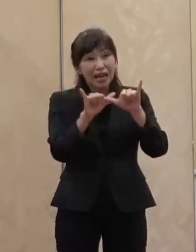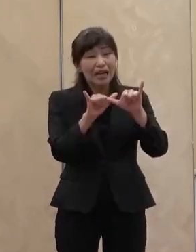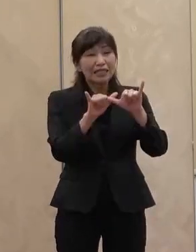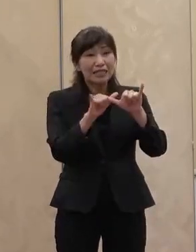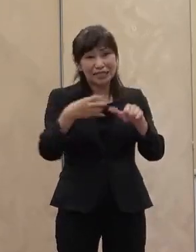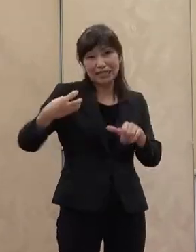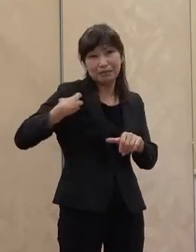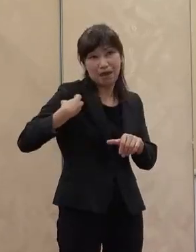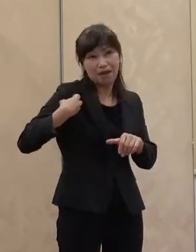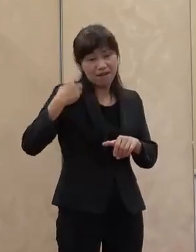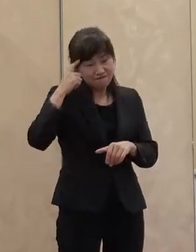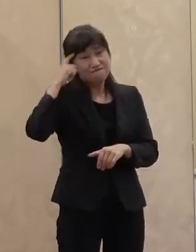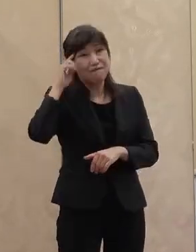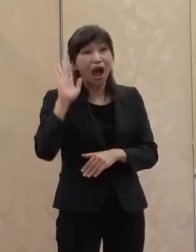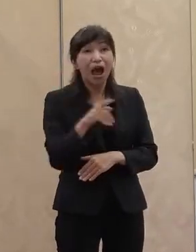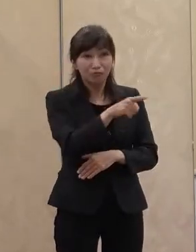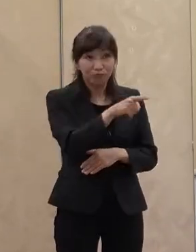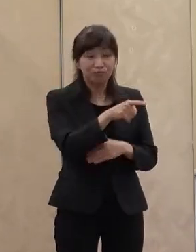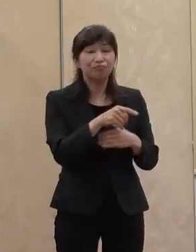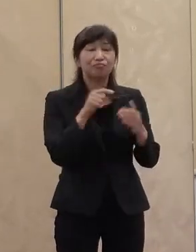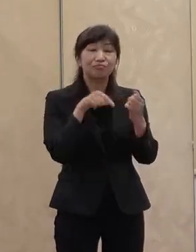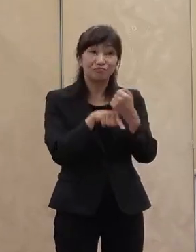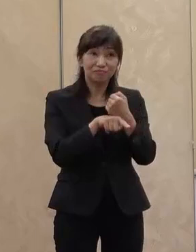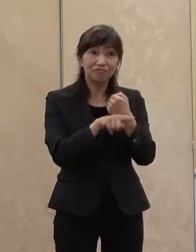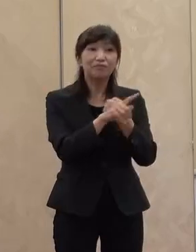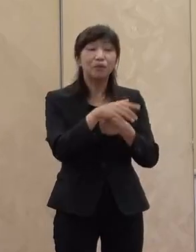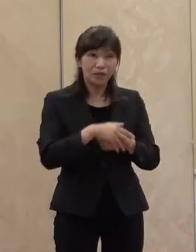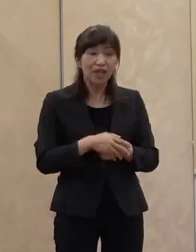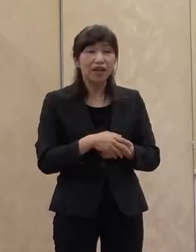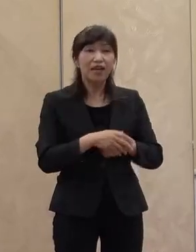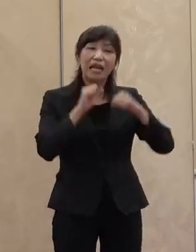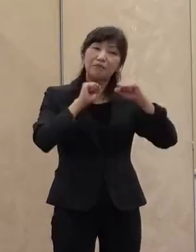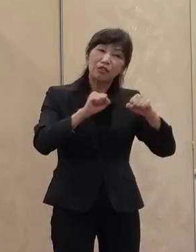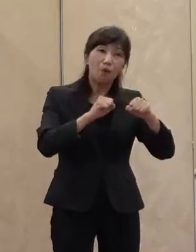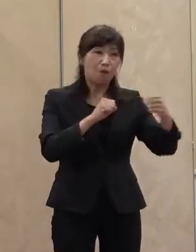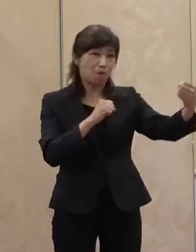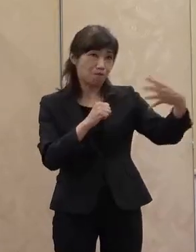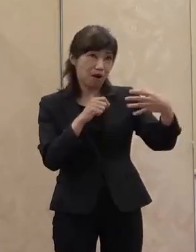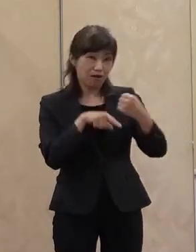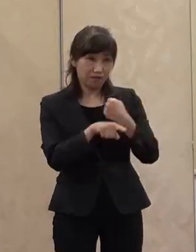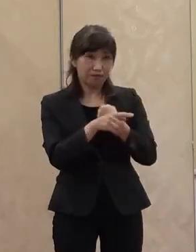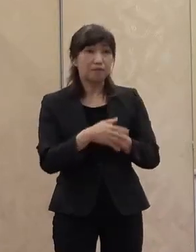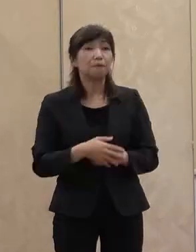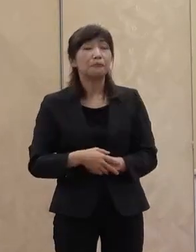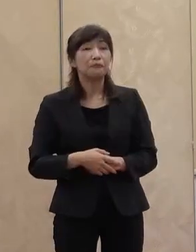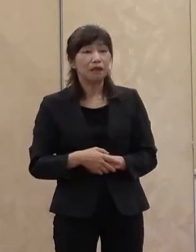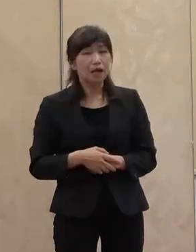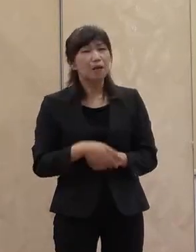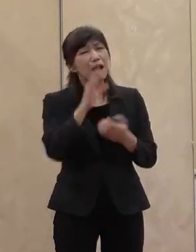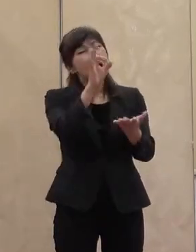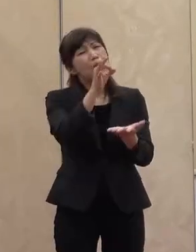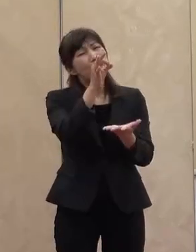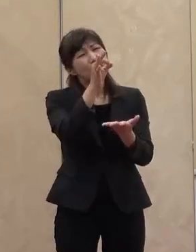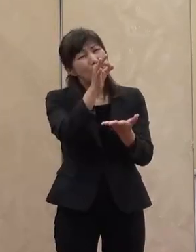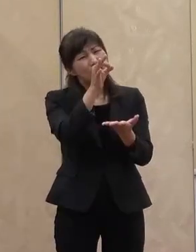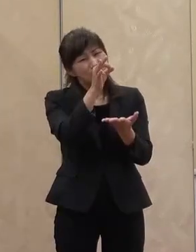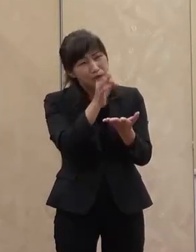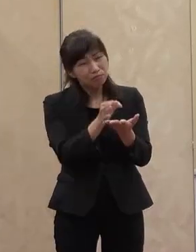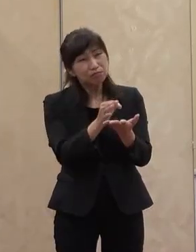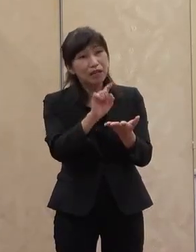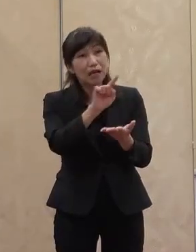感じているところでもあるので、じゃあこれはやりましょうというので、むしろ まあ、あんまり儲けは薄いかもしれないけれども